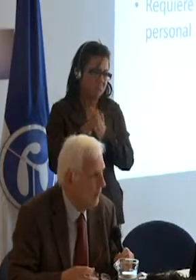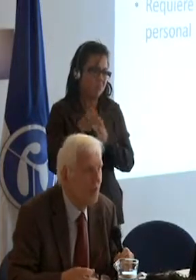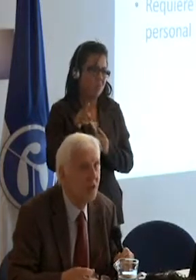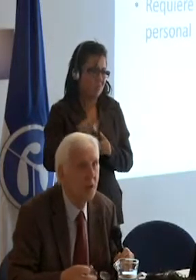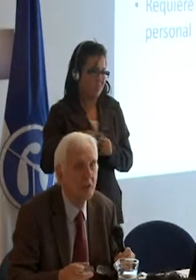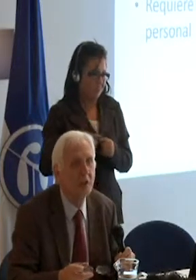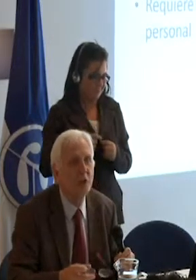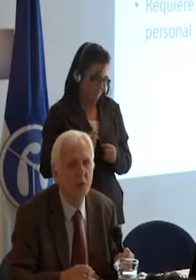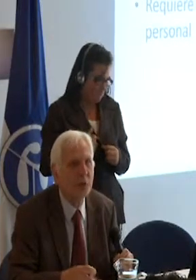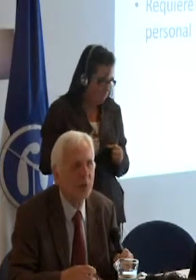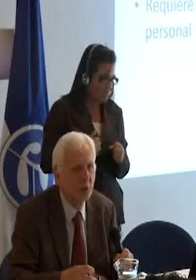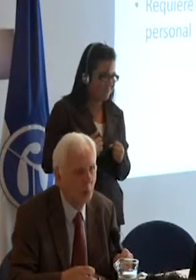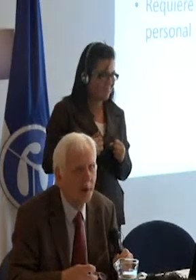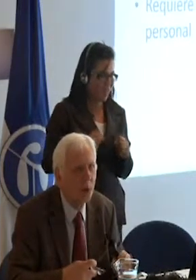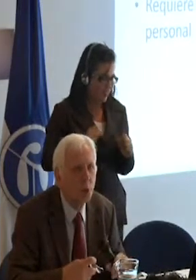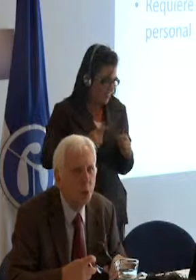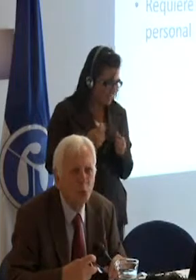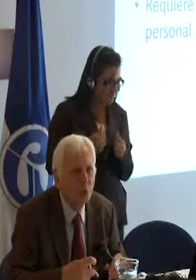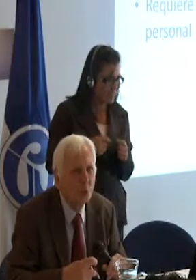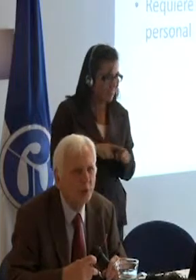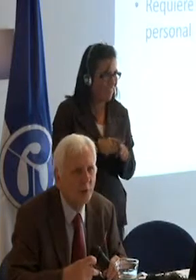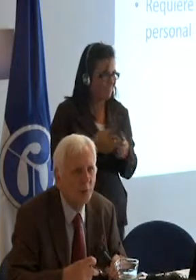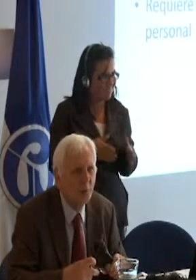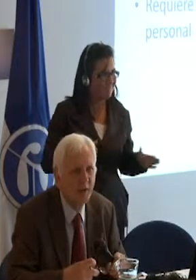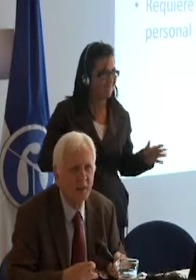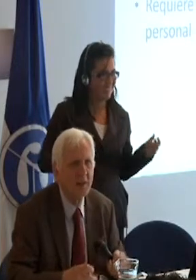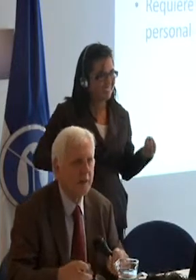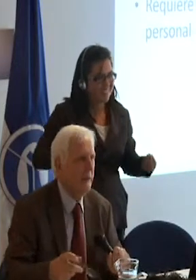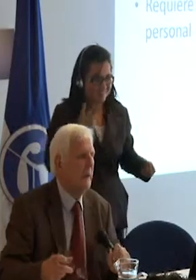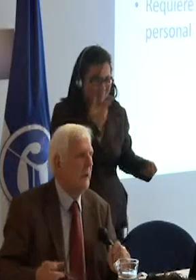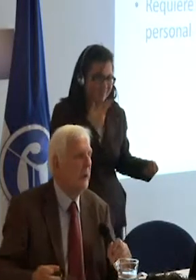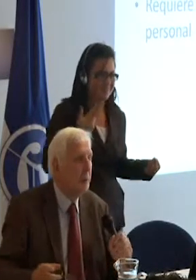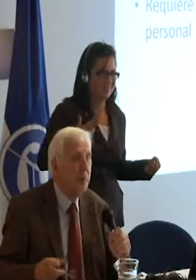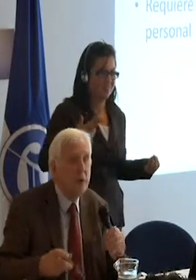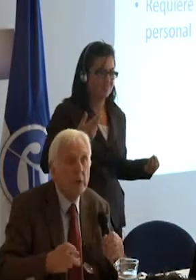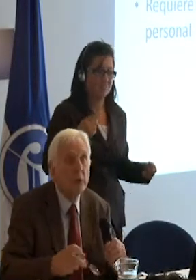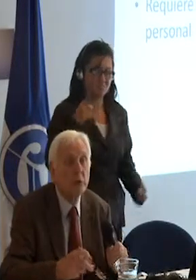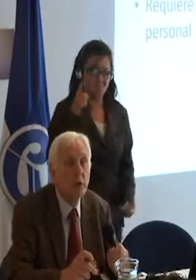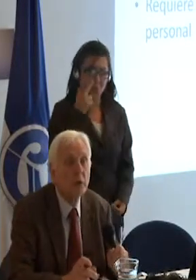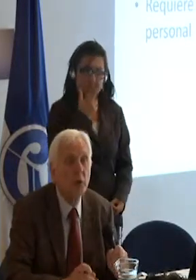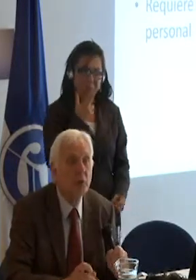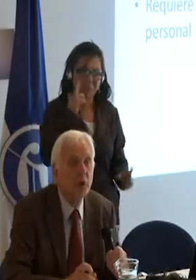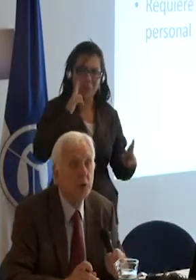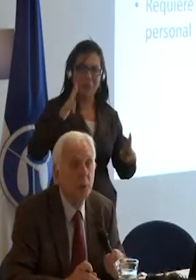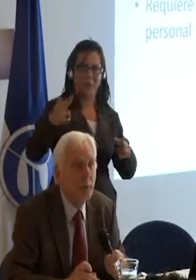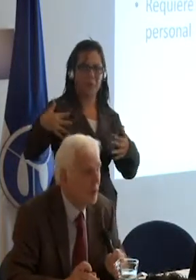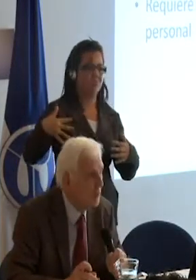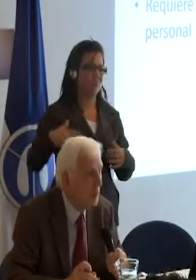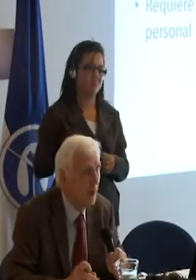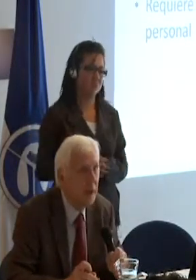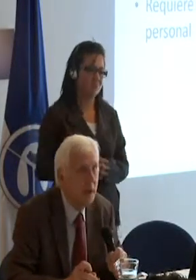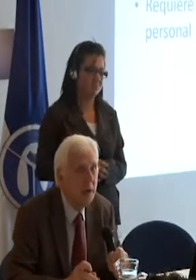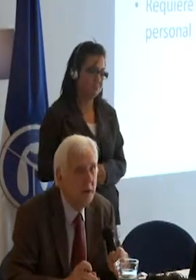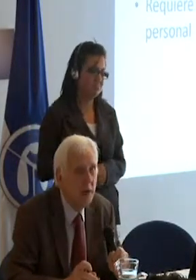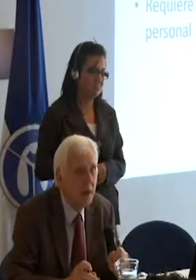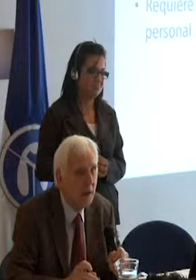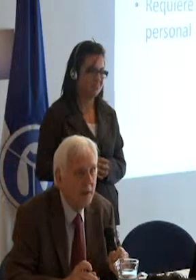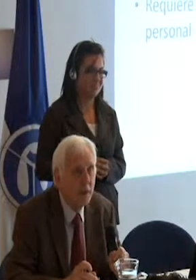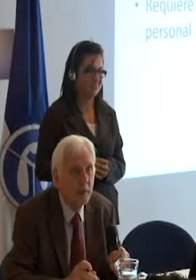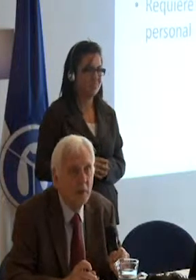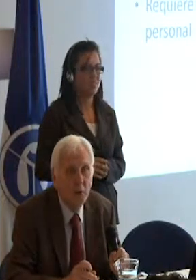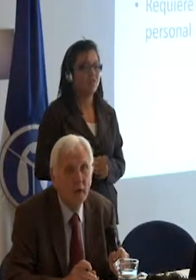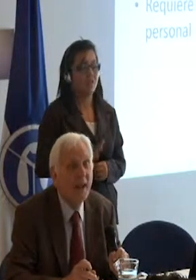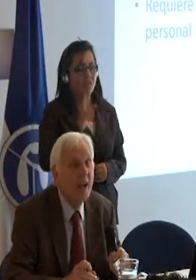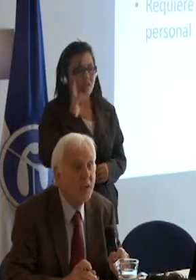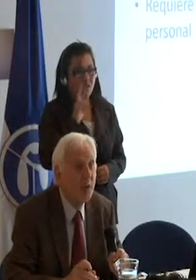son muy valientes estos docentes, se comprometen y este compromiso no es reconocido. Y cuando vemos cómo ocurre en